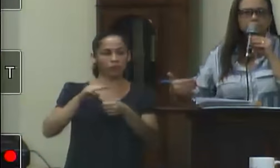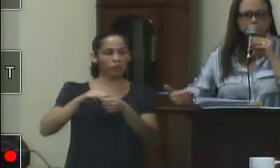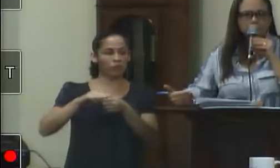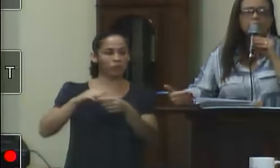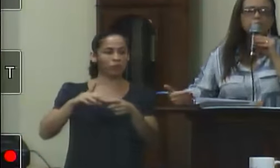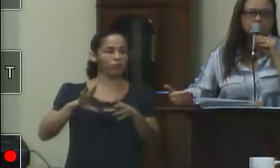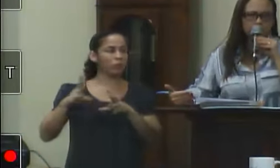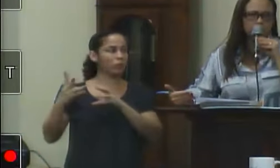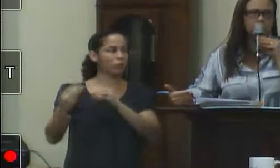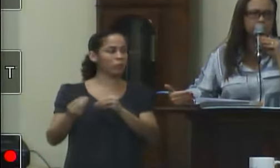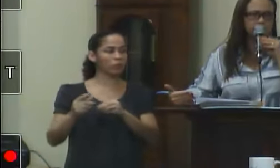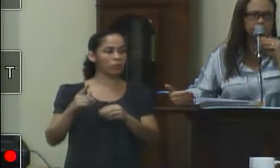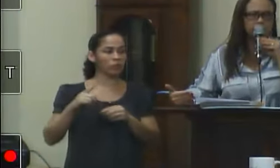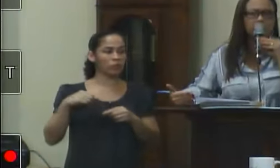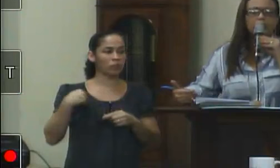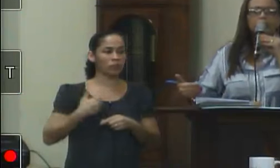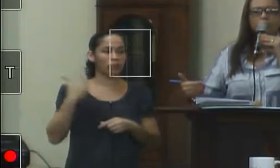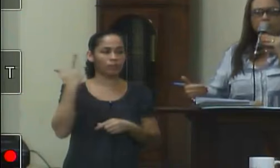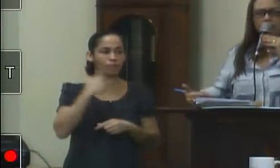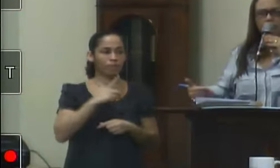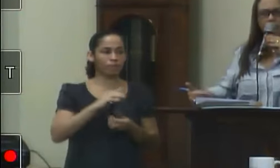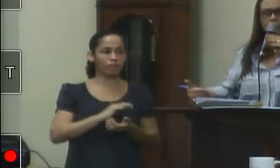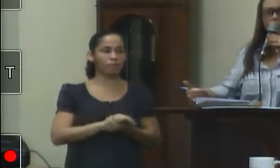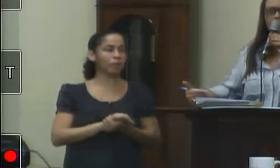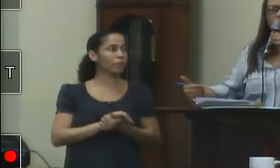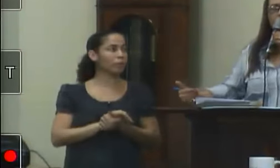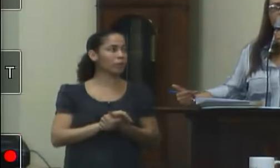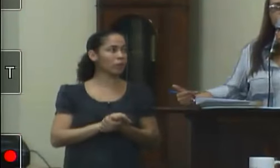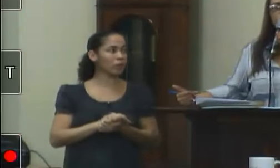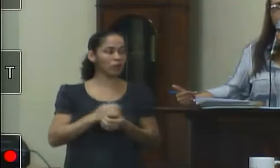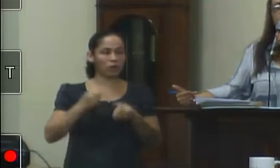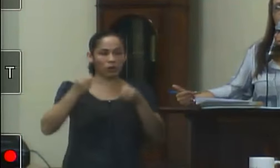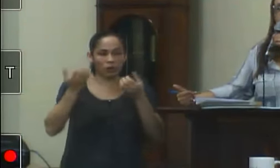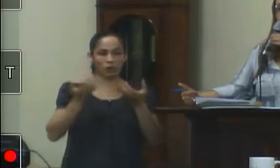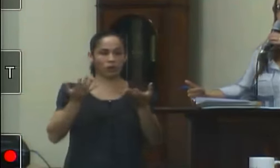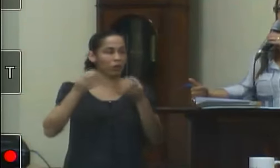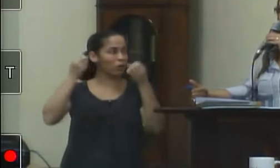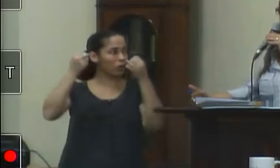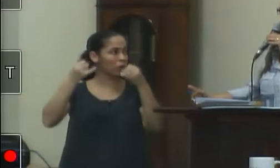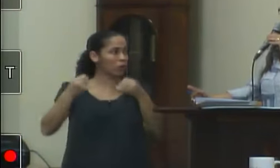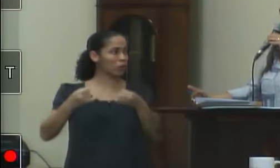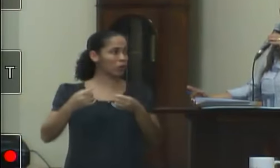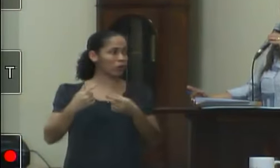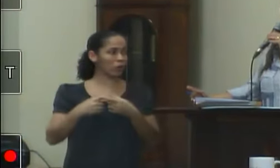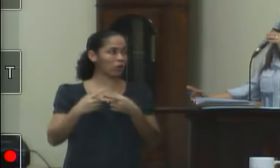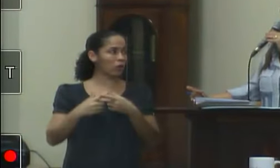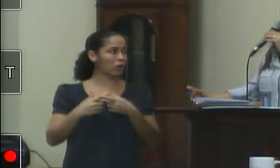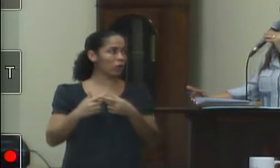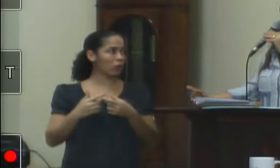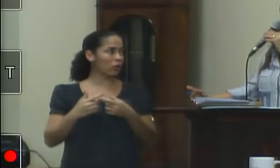tudo, nós estamos conseguindo atender. Eu gostaria assim, de deixar bem claro, porque às vezes algumas pessoas,